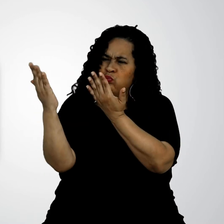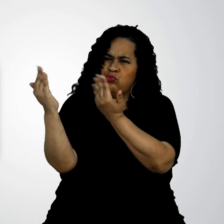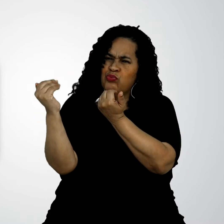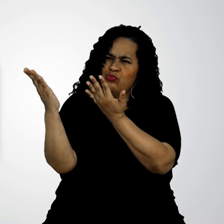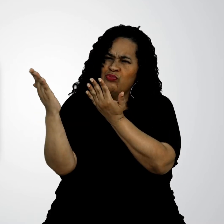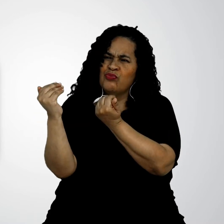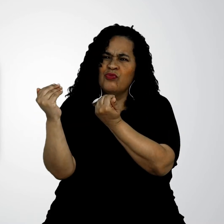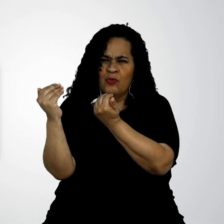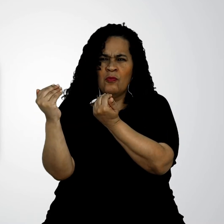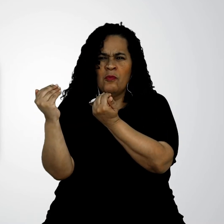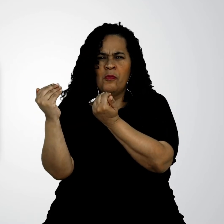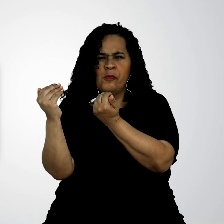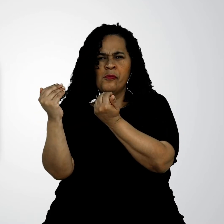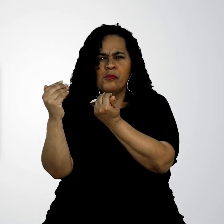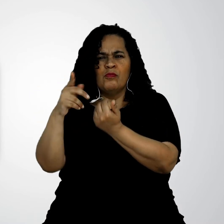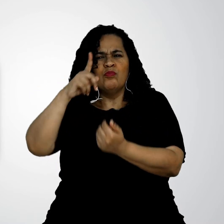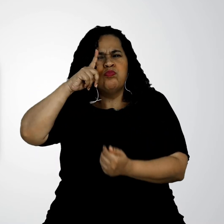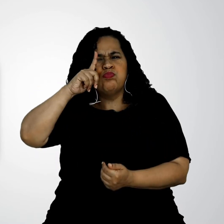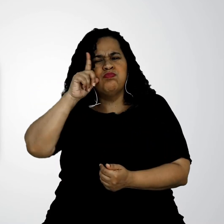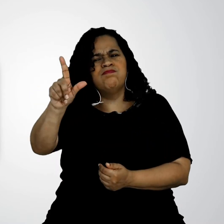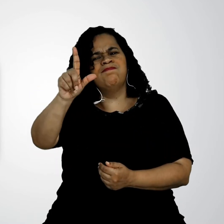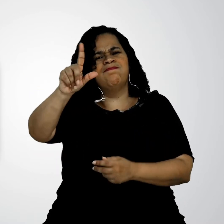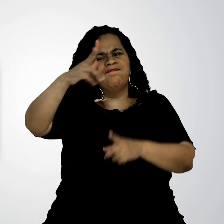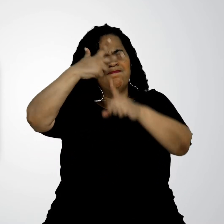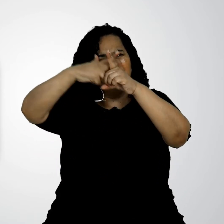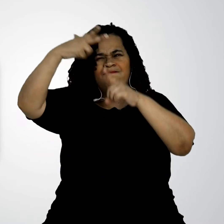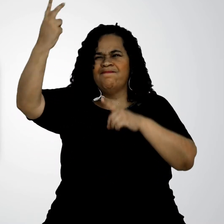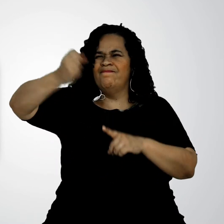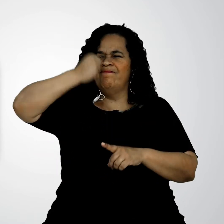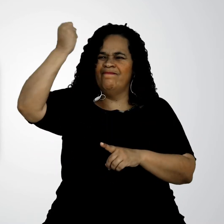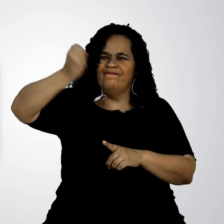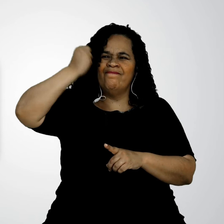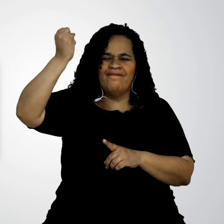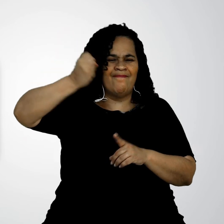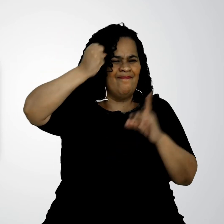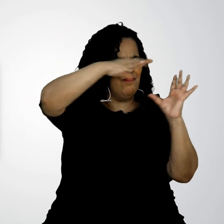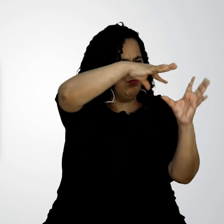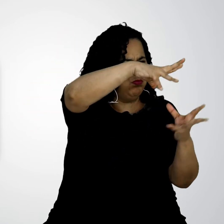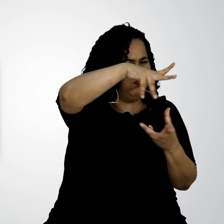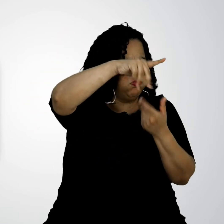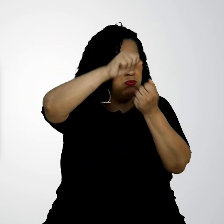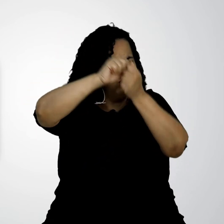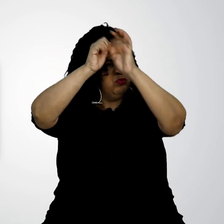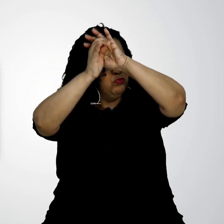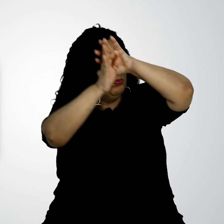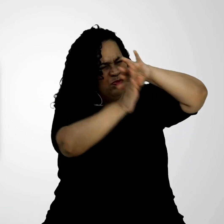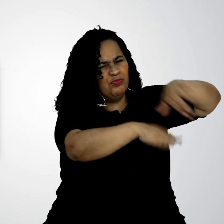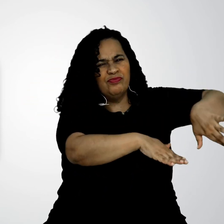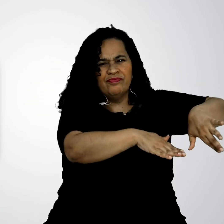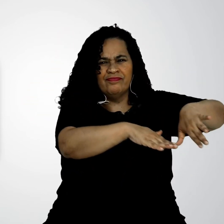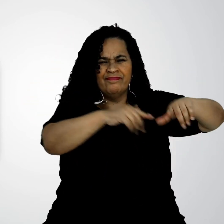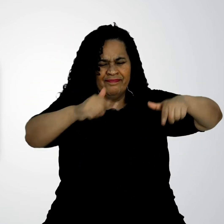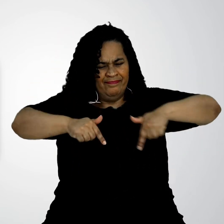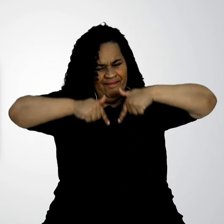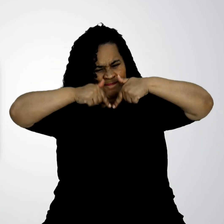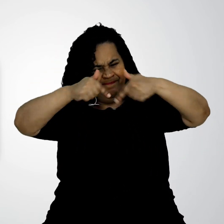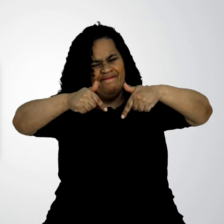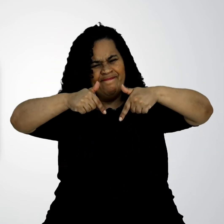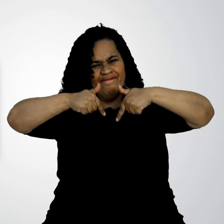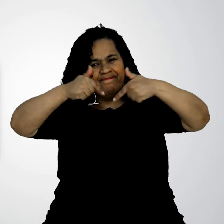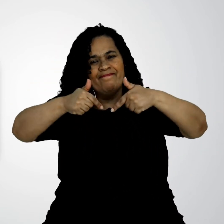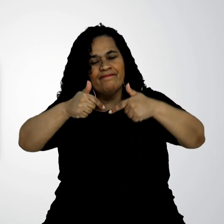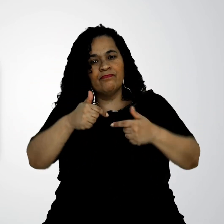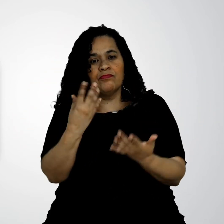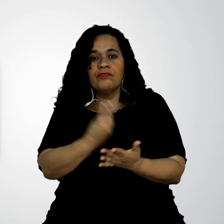os jovens conseguem vencer o mundo, Sim. conseguem vencer o maligno. Então, assim, a luta é uma realidade.